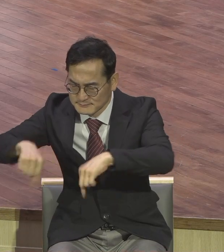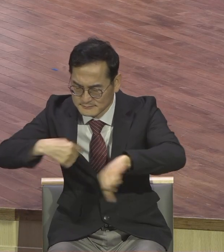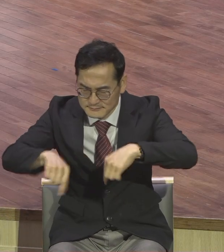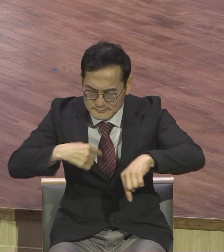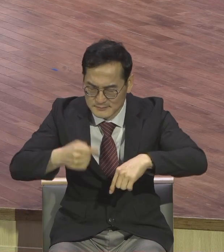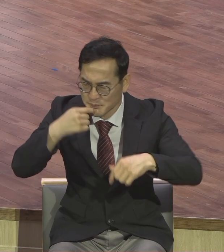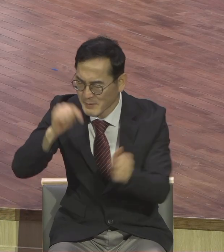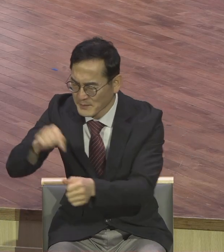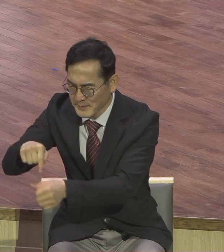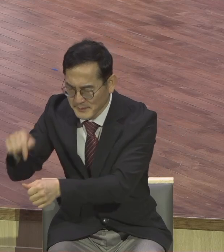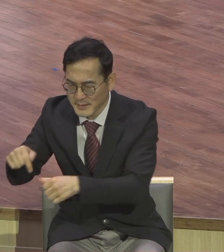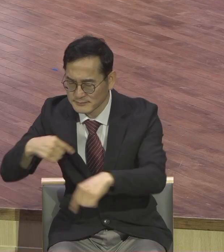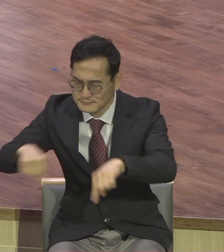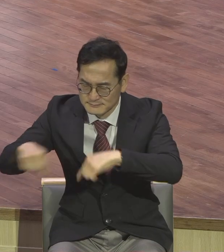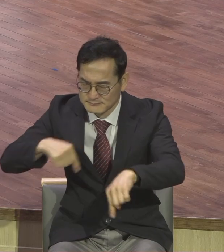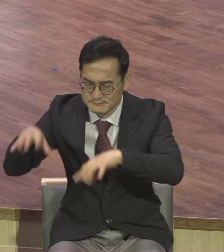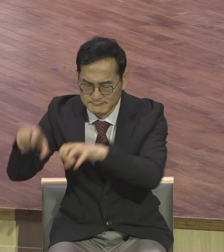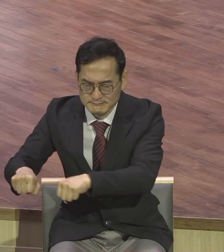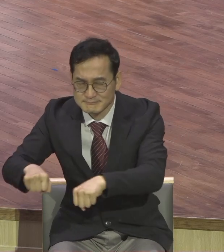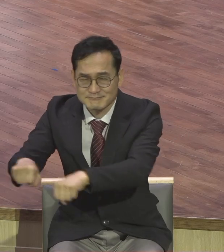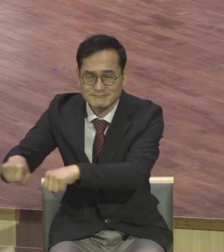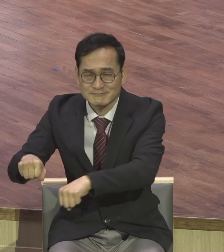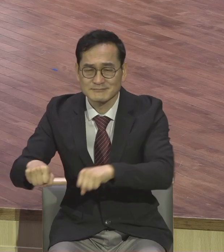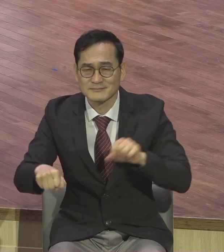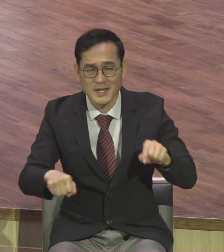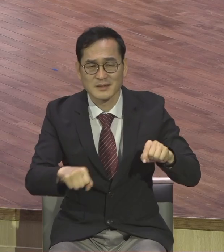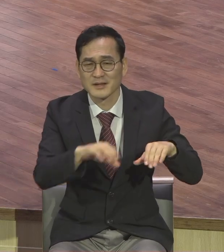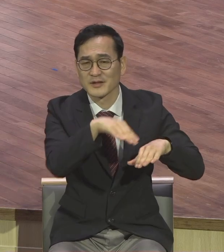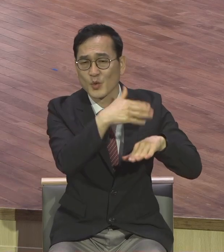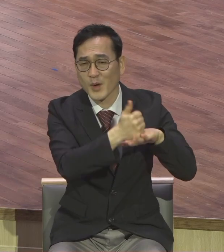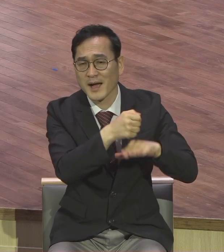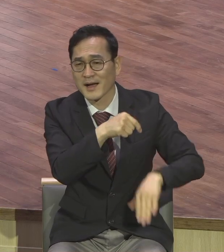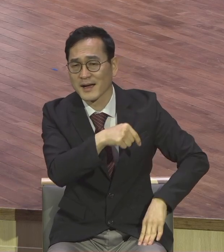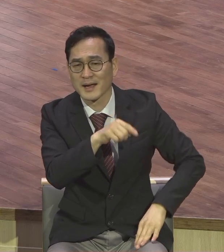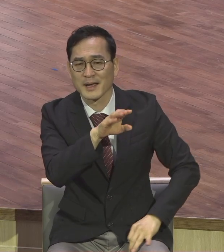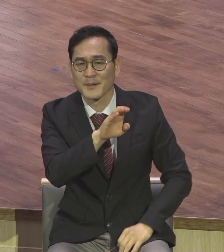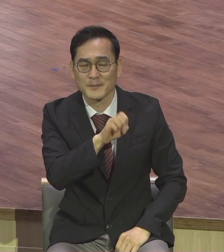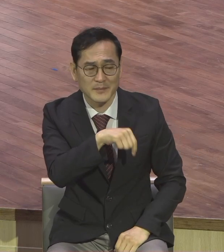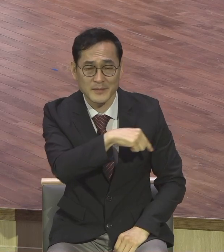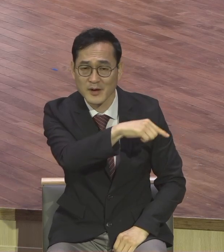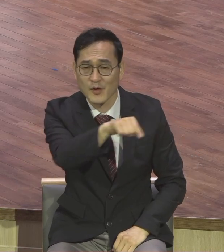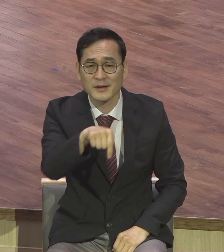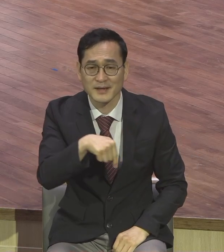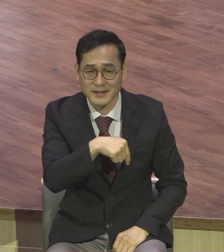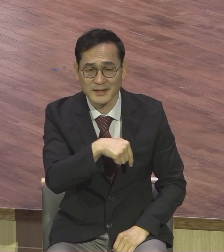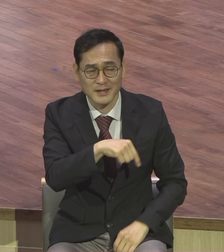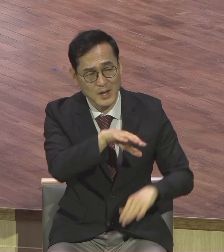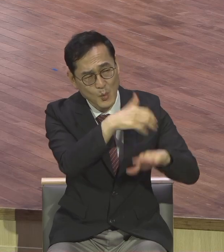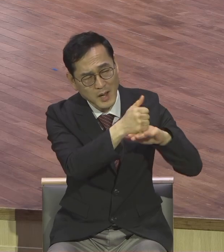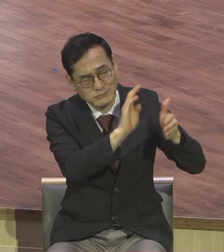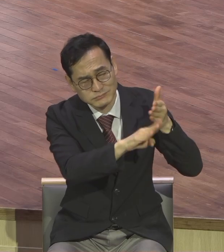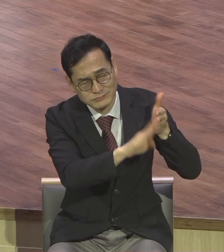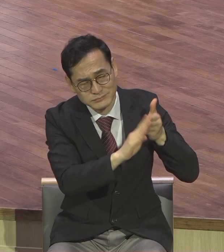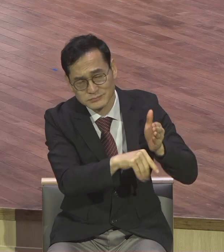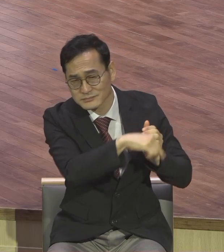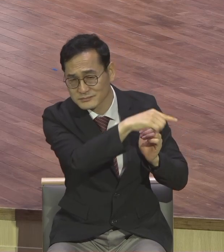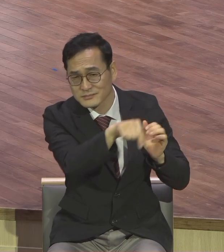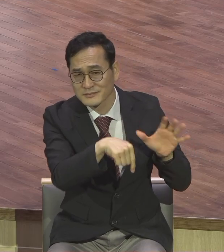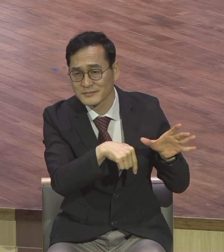페르시아, 이란 그 당시에 이 바사 제국이죠. 바사 제국의 이 왕들입니다. 그만큼 여러분 지리적으로